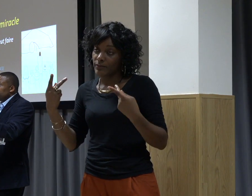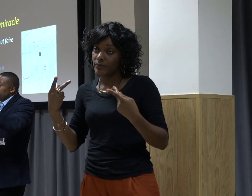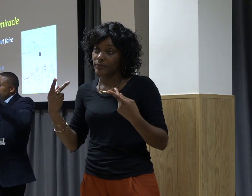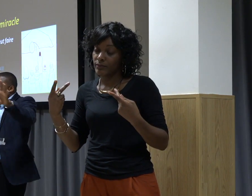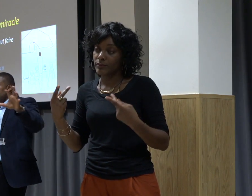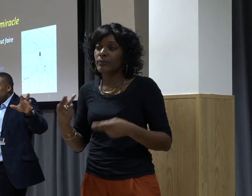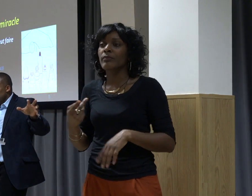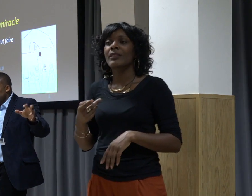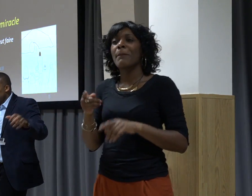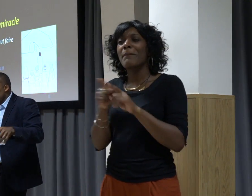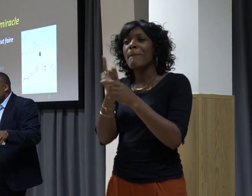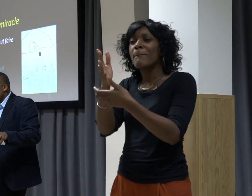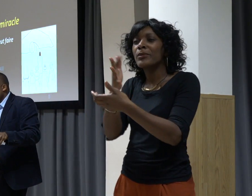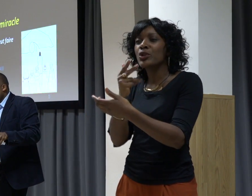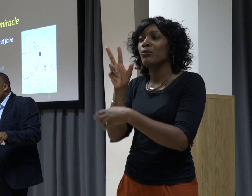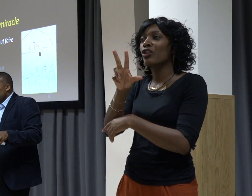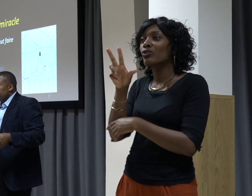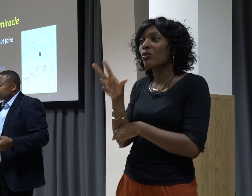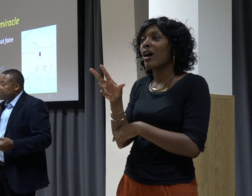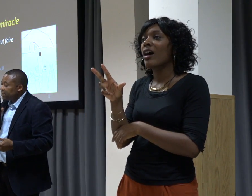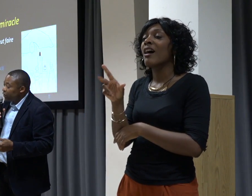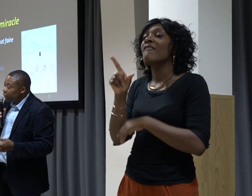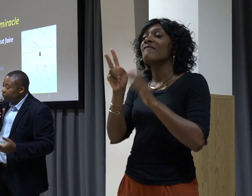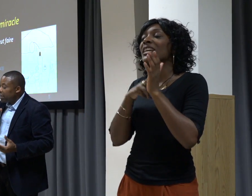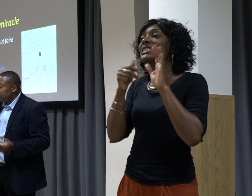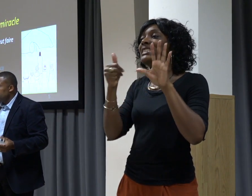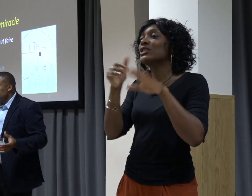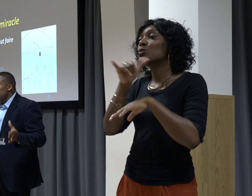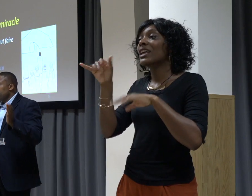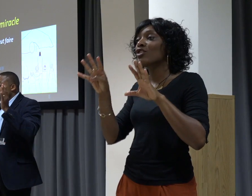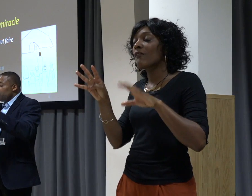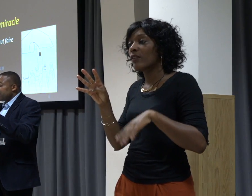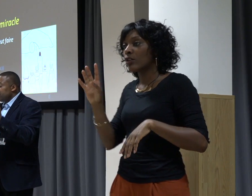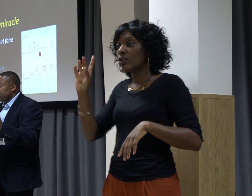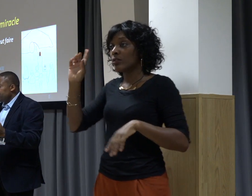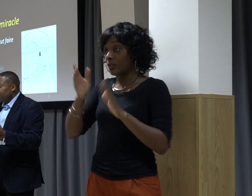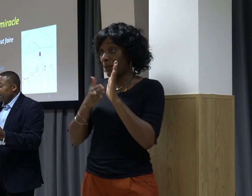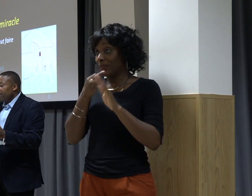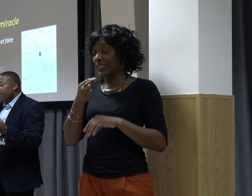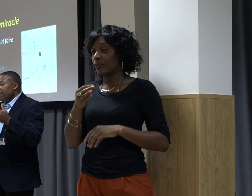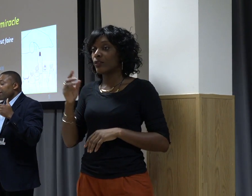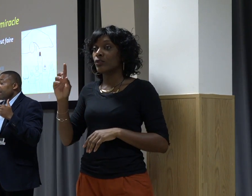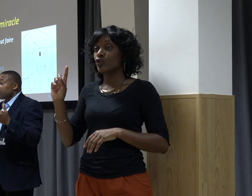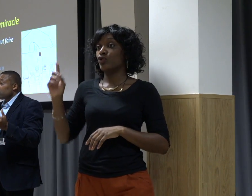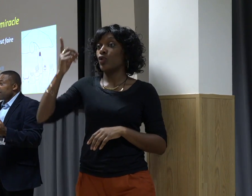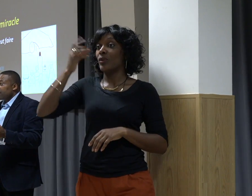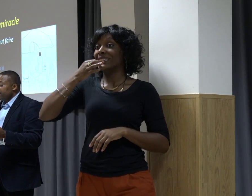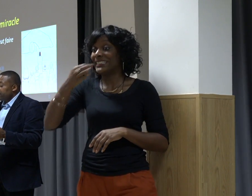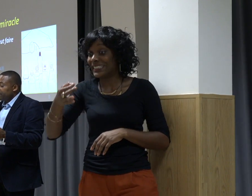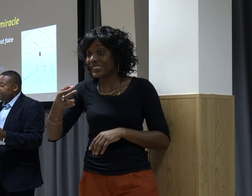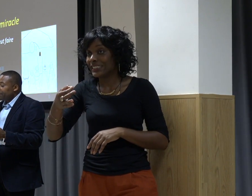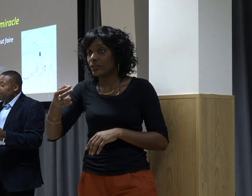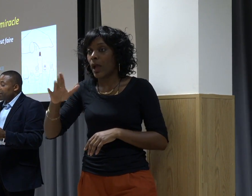Nous avons la même idée dans le psaume 33, versets 6 à 9, où il a dit « Dieu est celui qui dit, et la chose